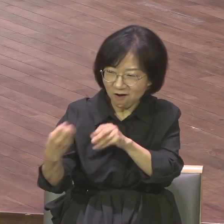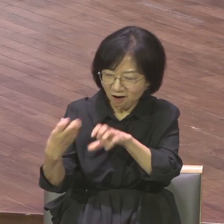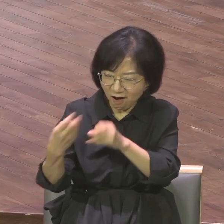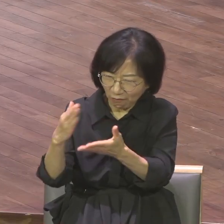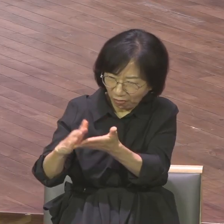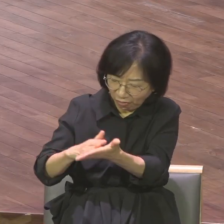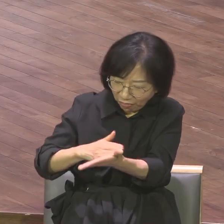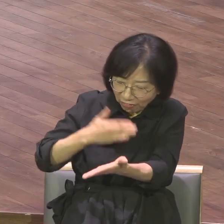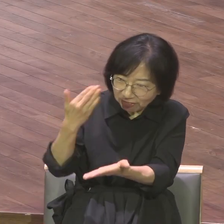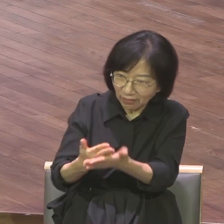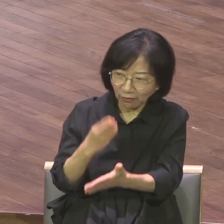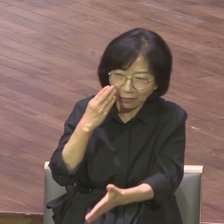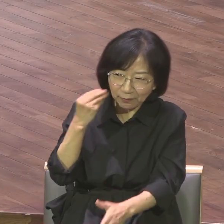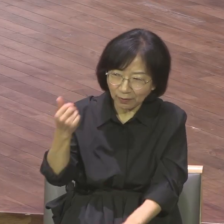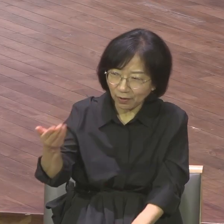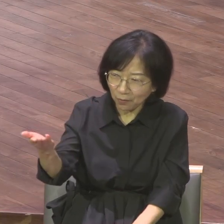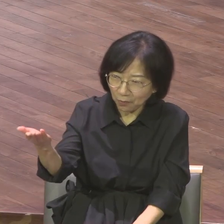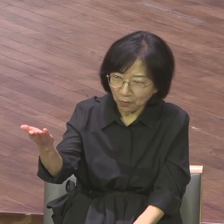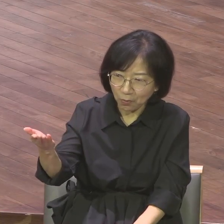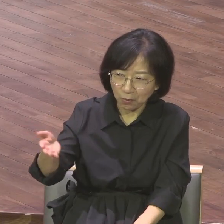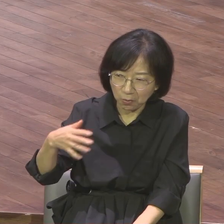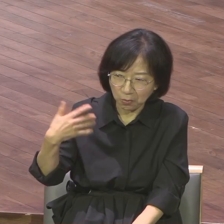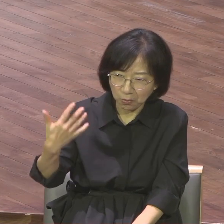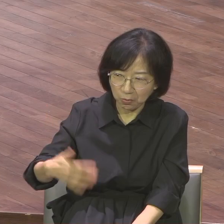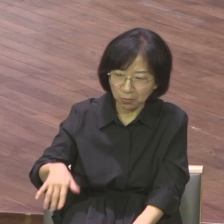승인 받나?